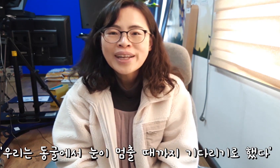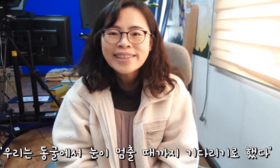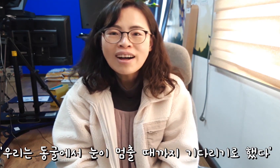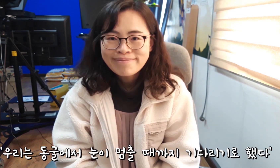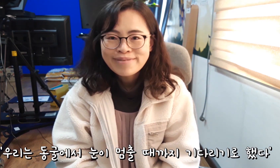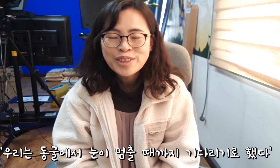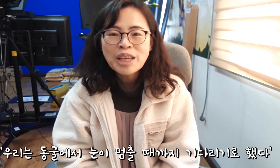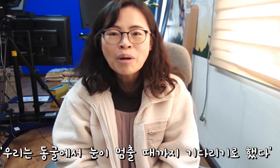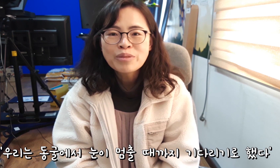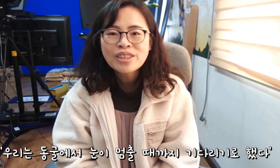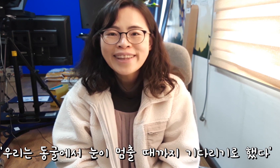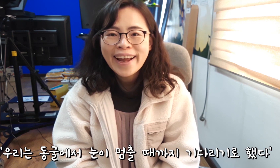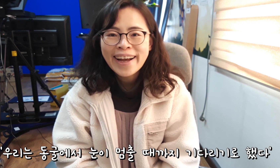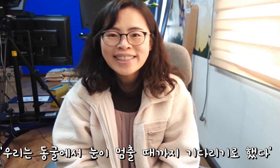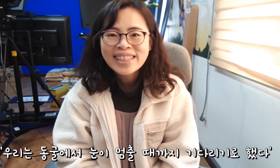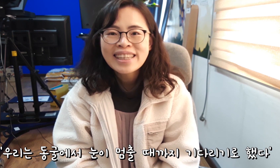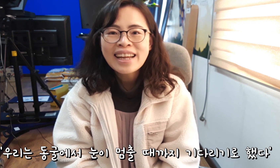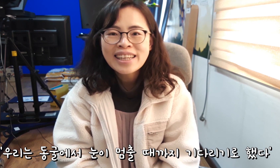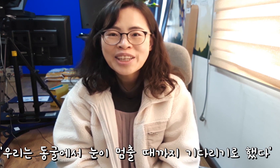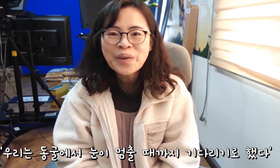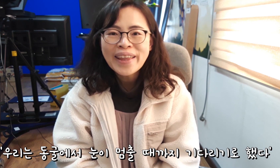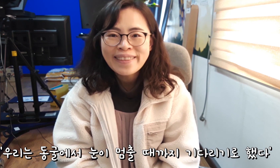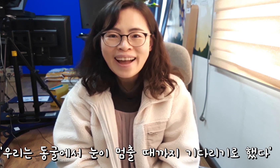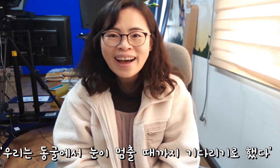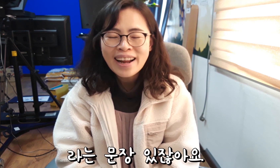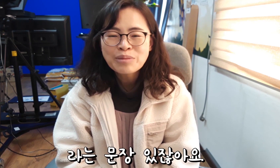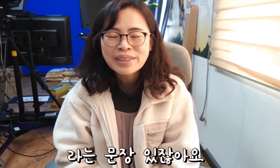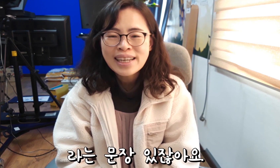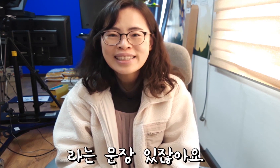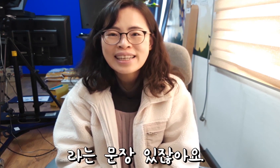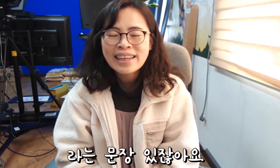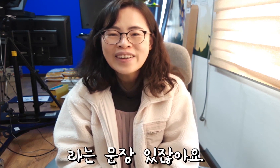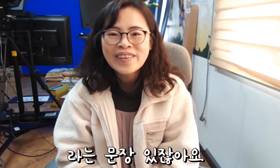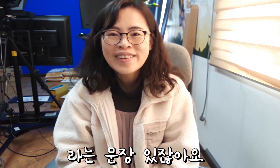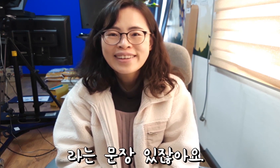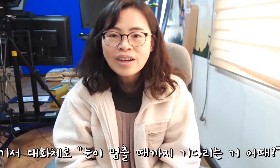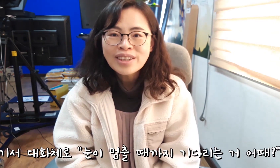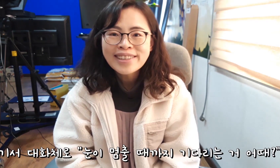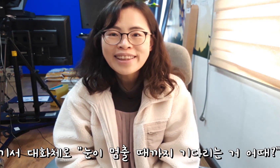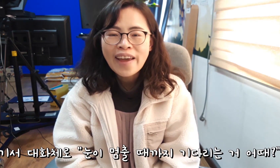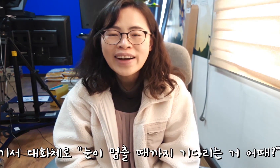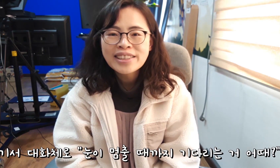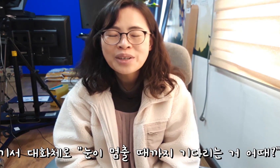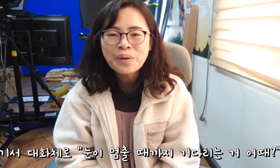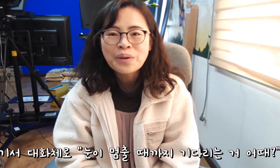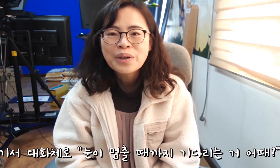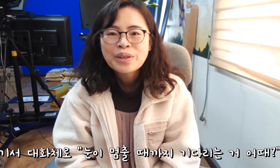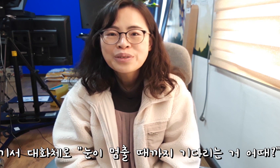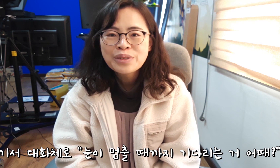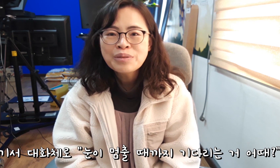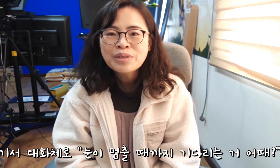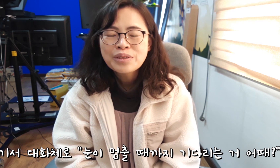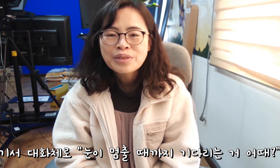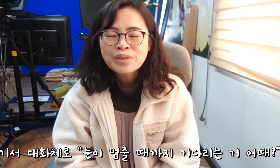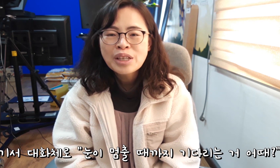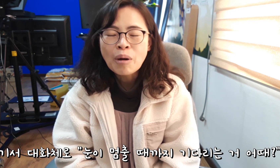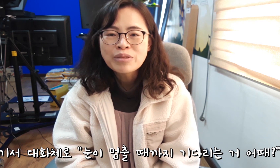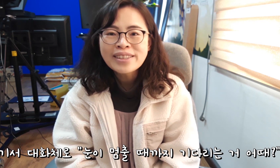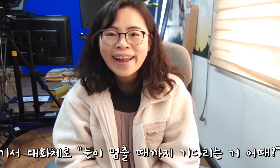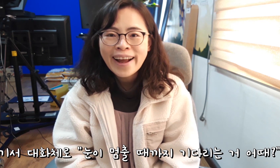동굴에서 눈이 멈출 때까지 기다리기로 했다라는 문장이잖아요. 여기서 근데 대화체로 눈이 멈출